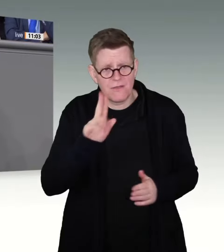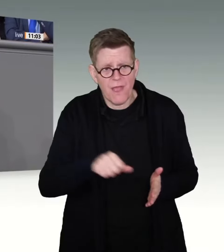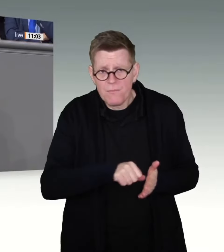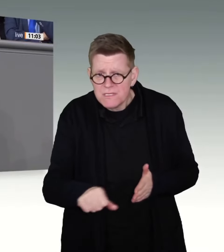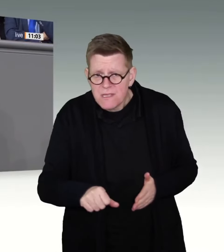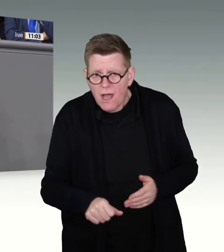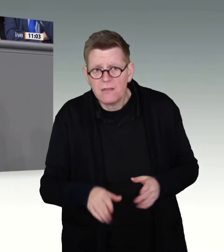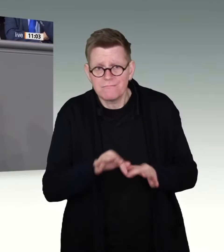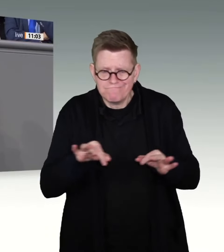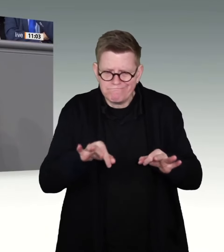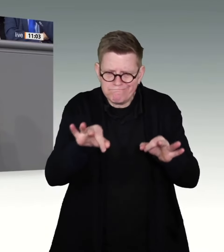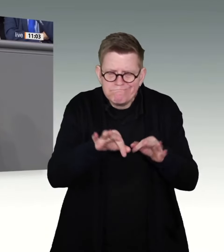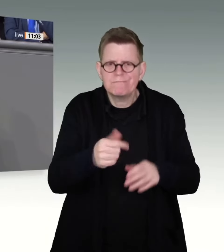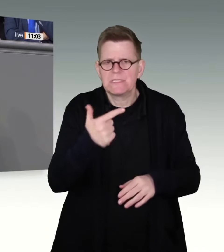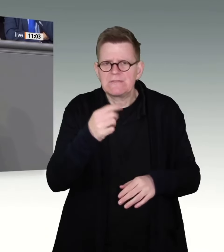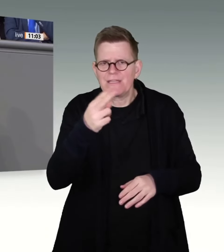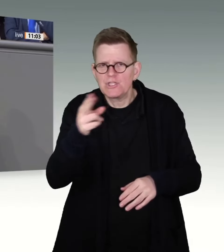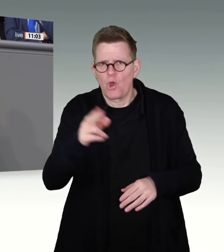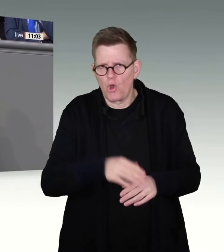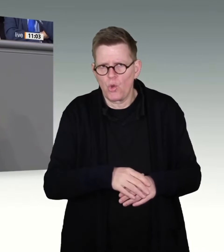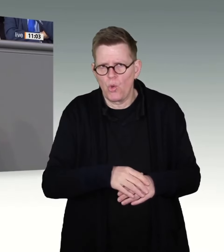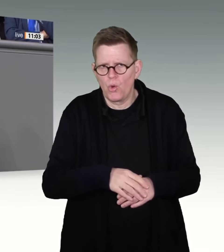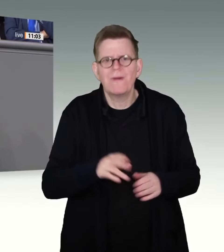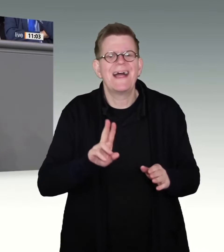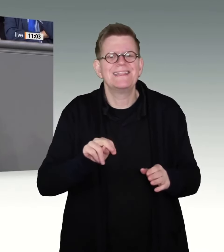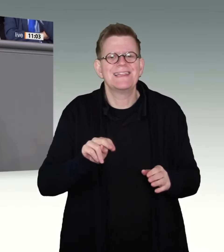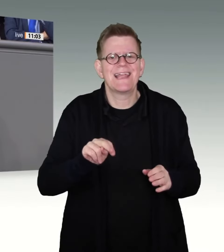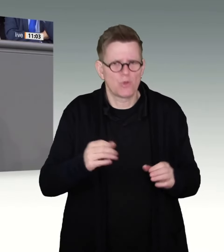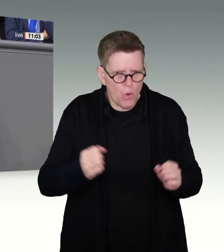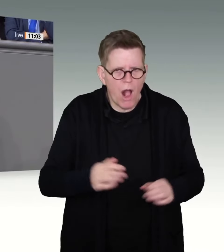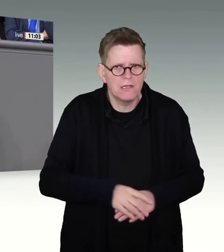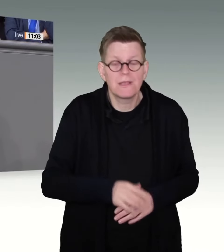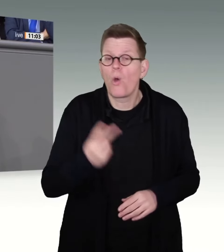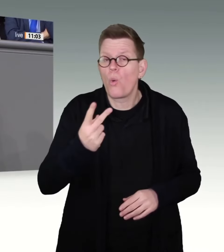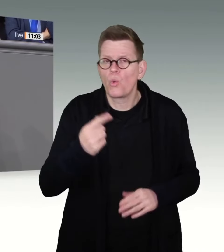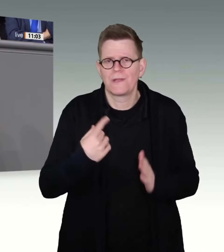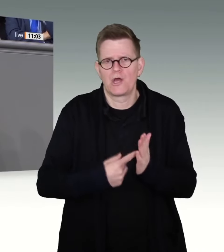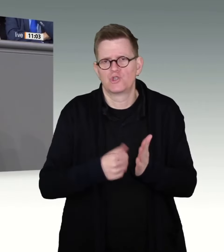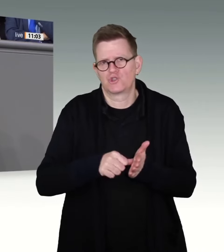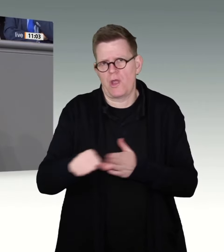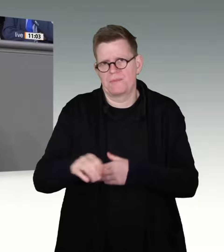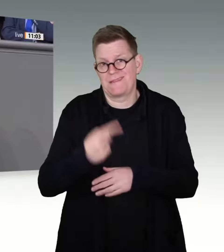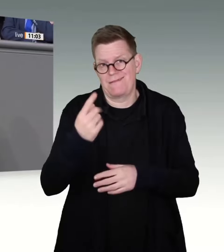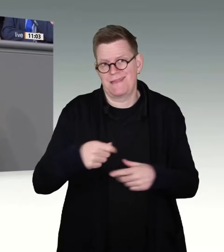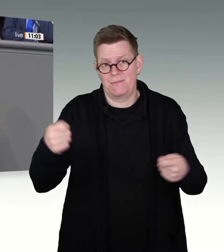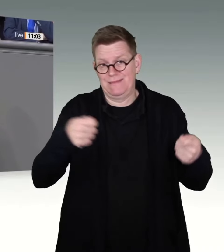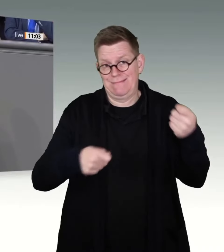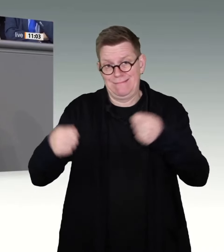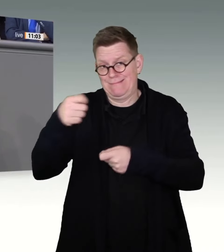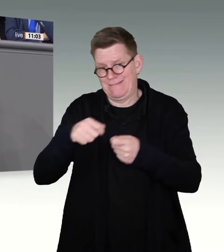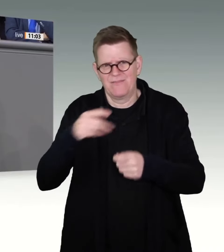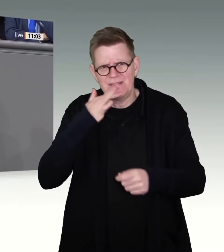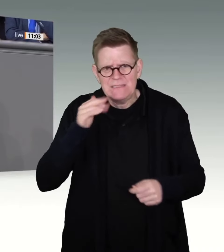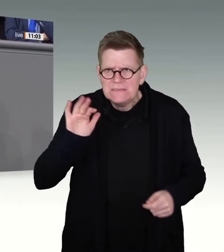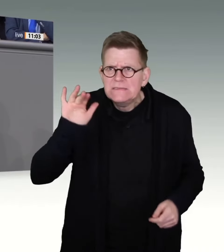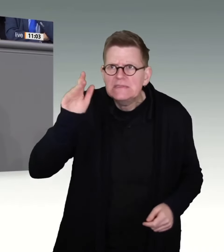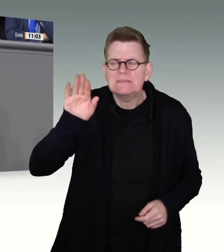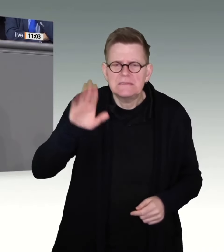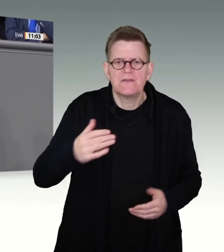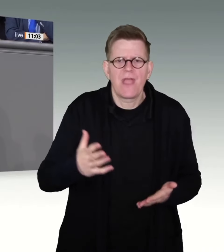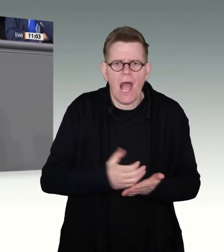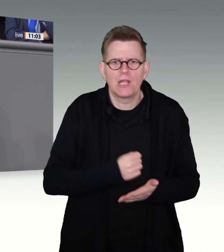Euro netto kalt oder die Steuerzahler subventionieren den Neubau mit Phantastilliarden von ihrem Einkommen.